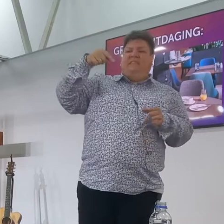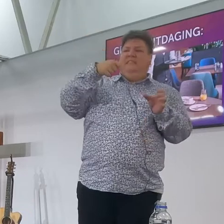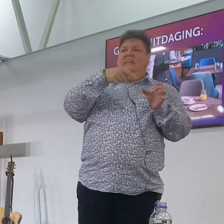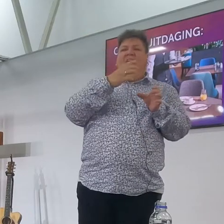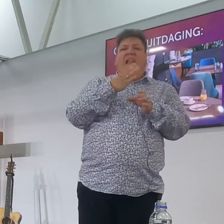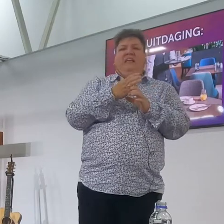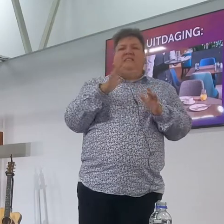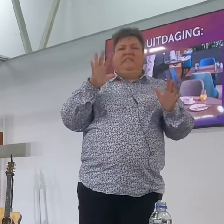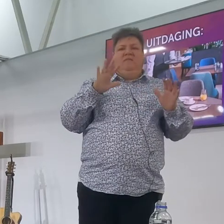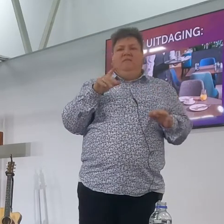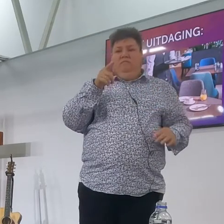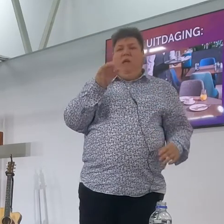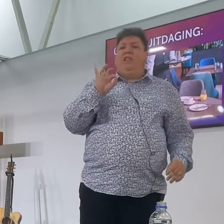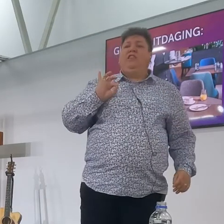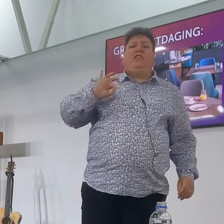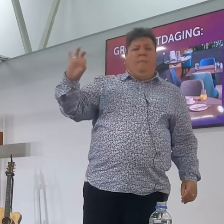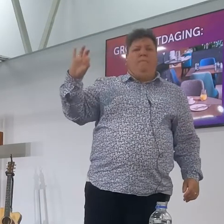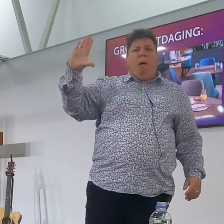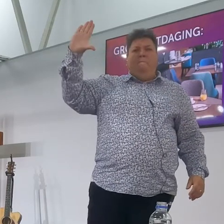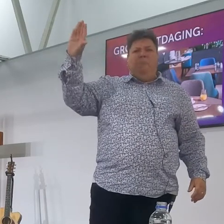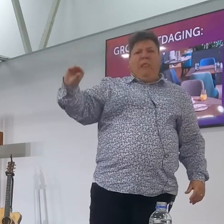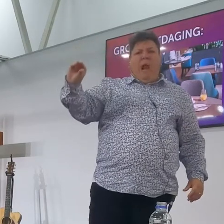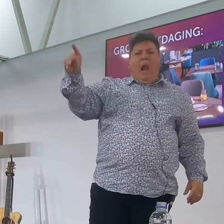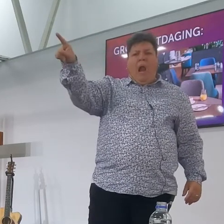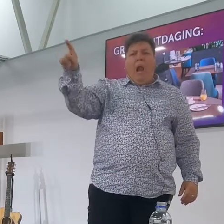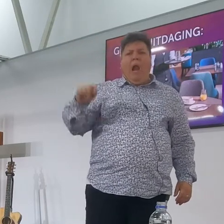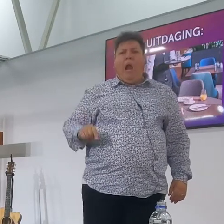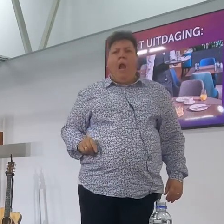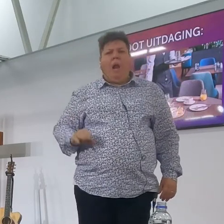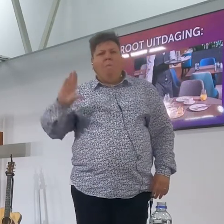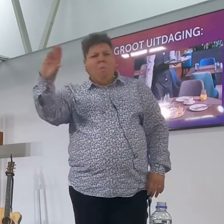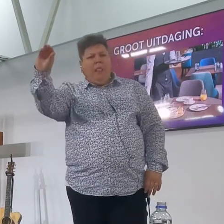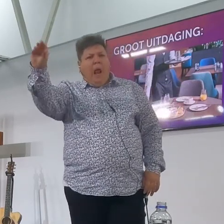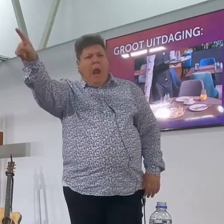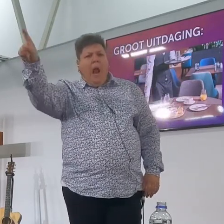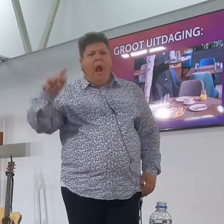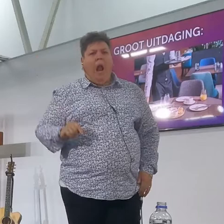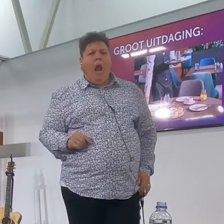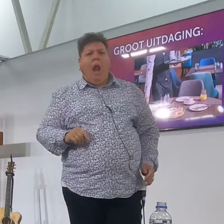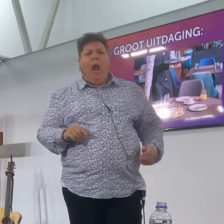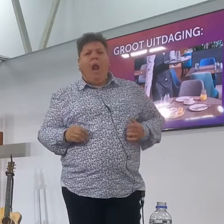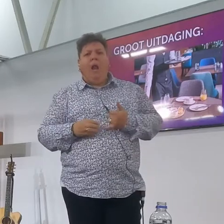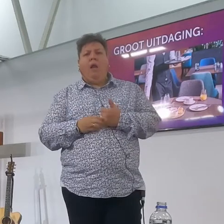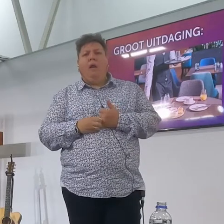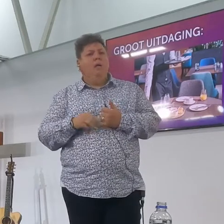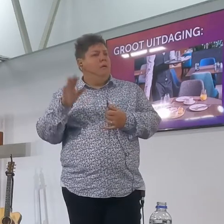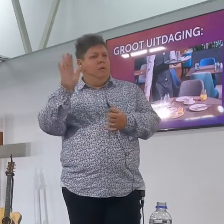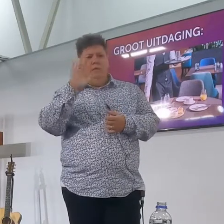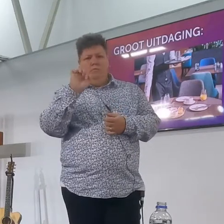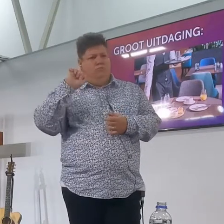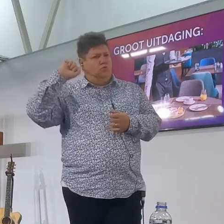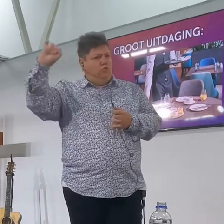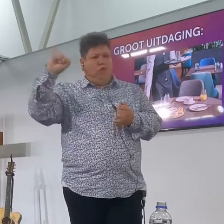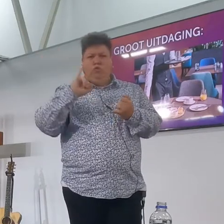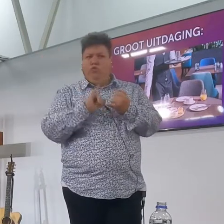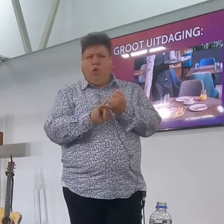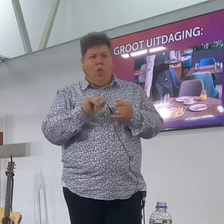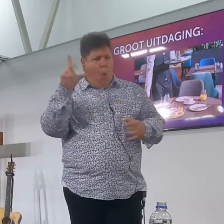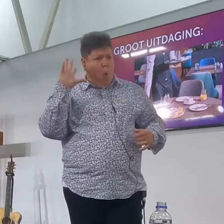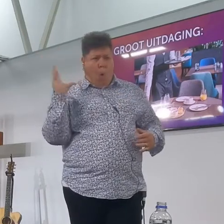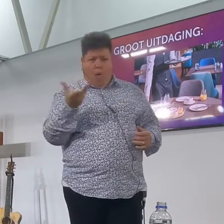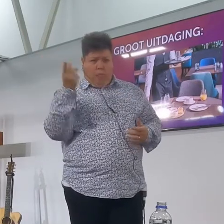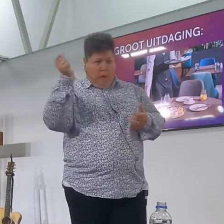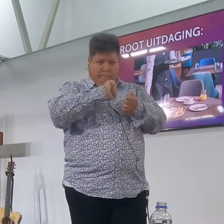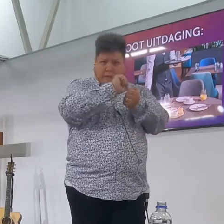Beïnvloed die tip van die waiter. Shame, is nie ons skuld nie. En maar dit is baie keer